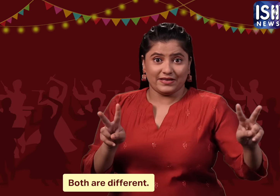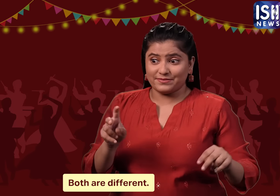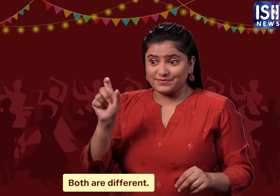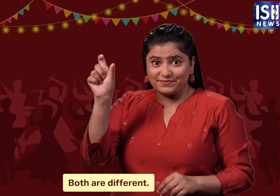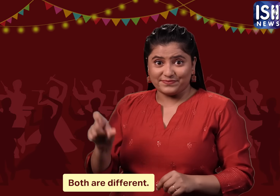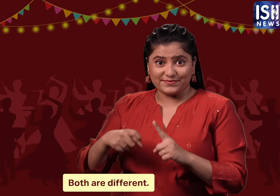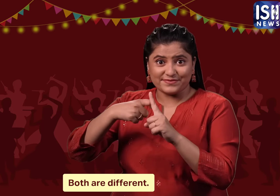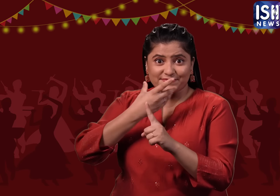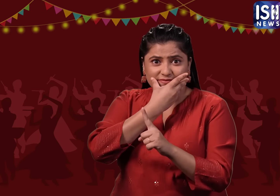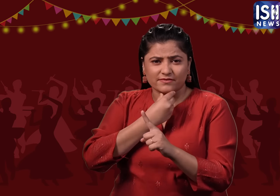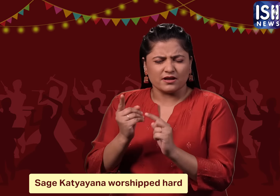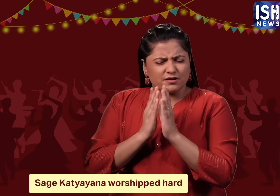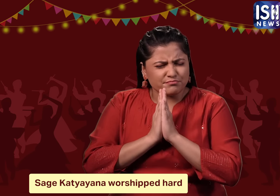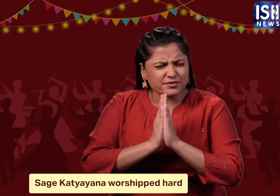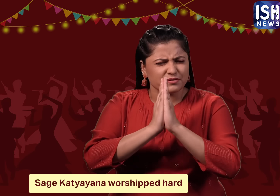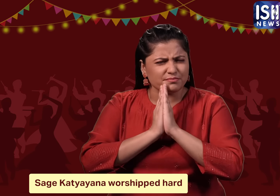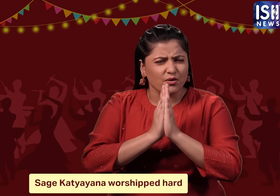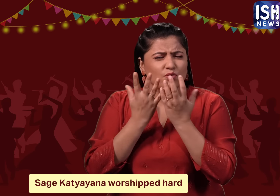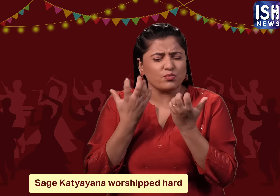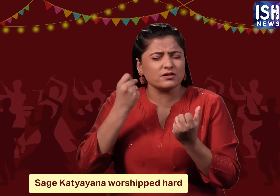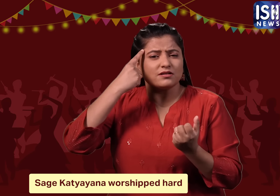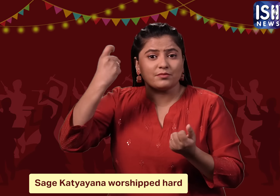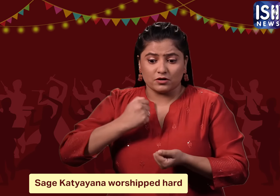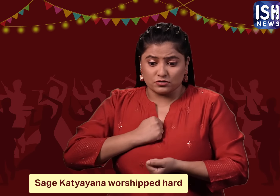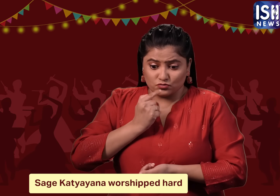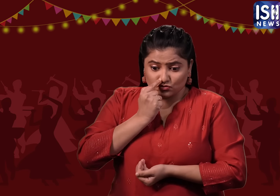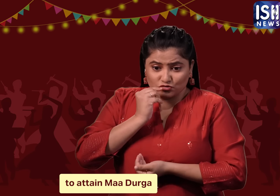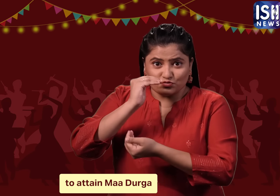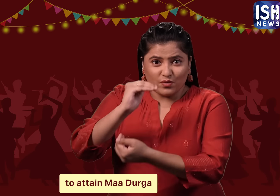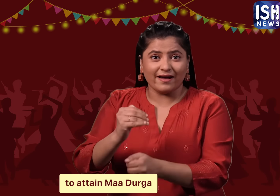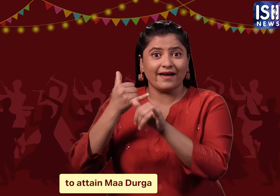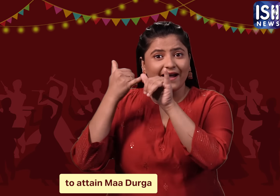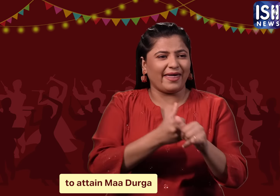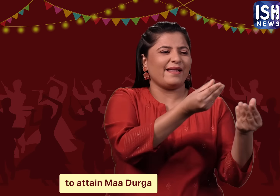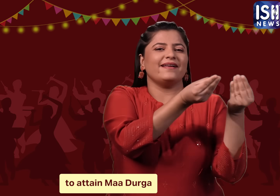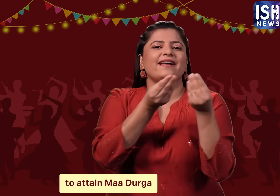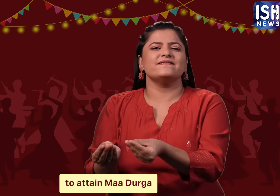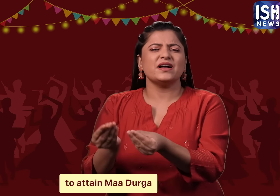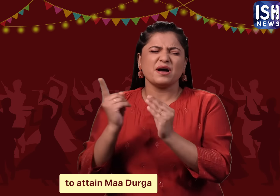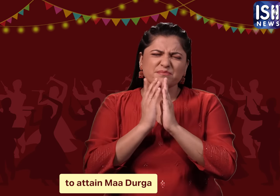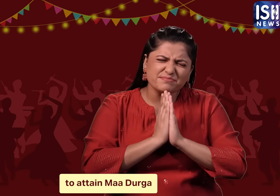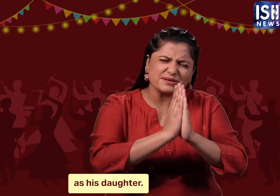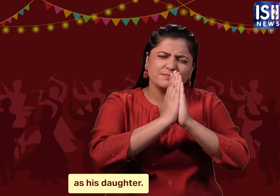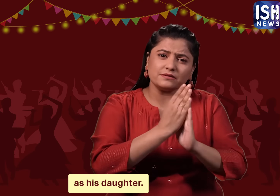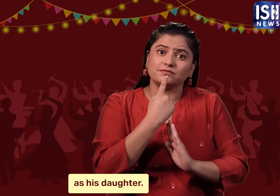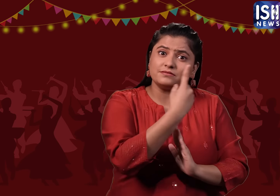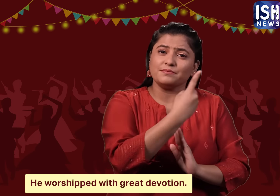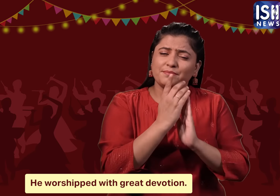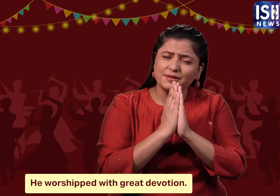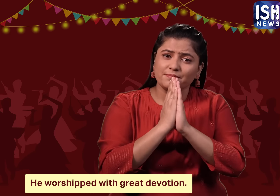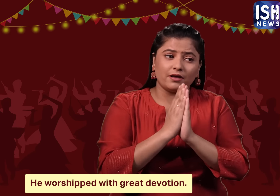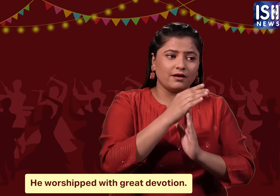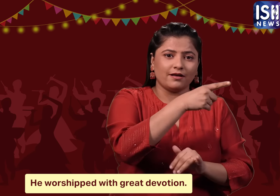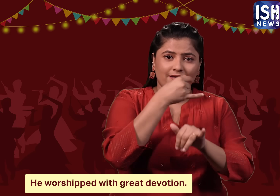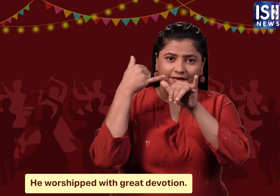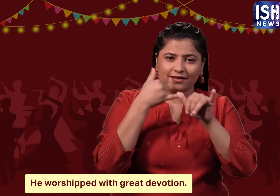दोनों अलग हैं। ऋषि कात्यायन ने माँ दुर्गा को अपनी पुत्री के रूप में प्राप्त करने के लिए कठोर आराधना की। उन्होंने बड़ी श्रद्धा से आराधना